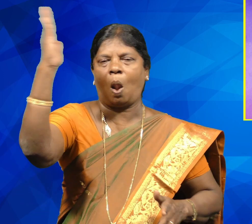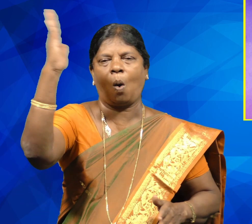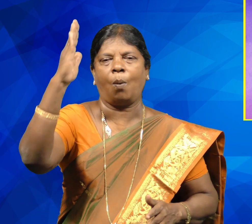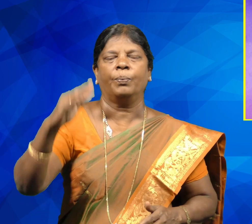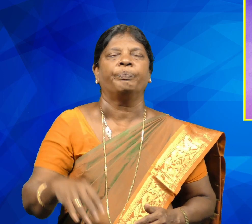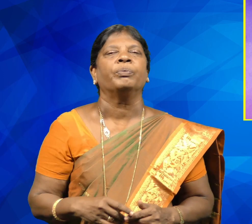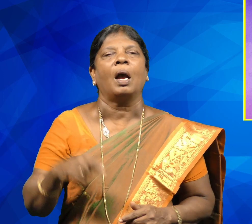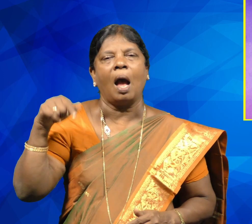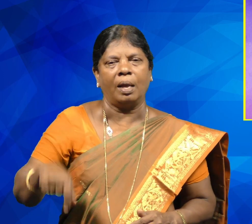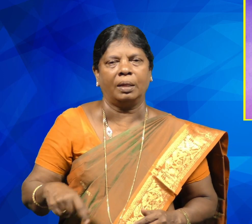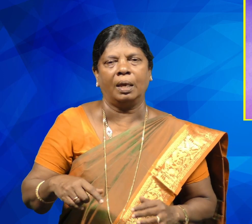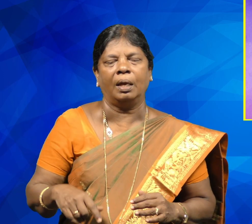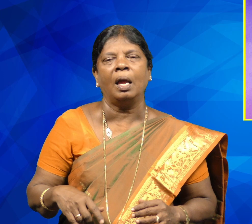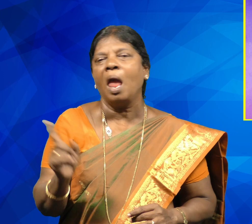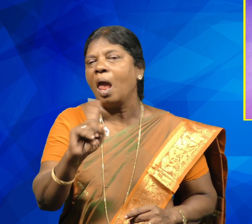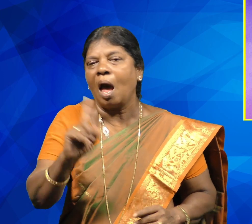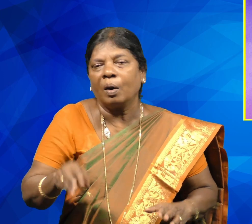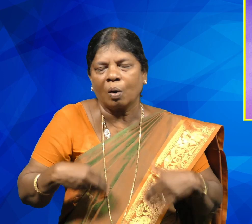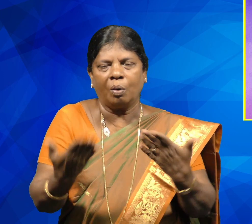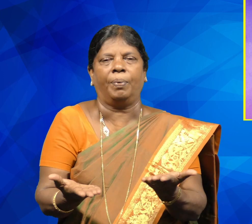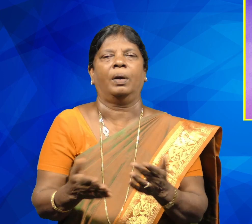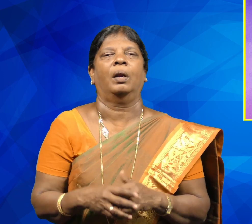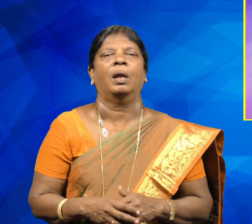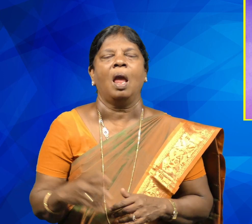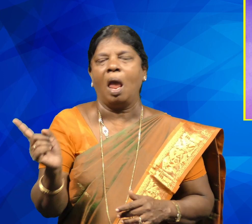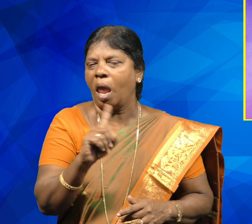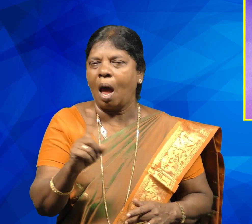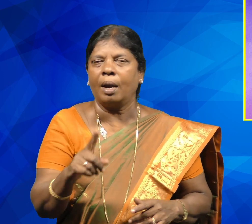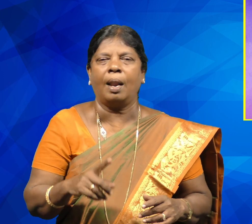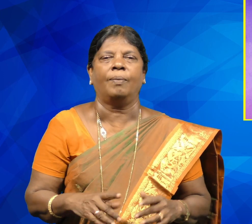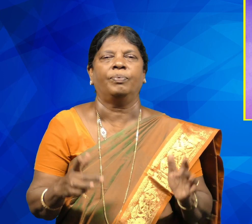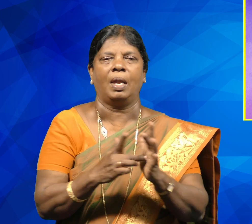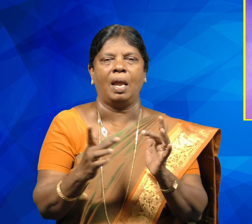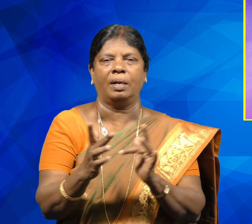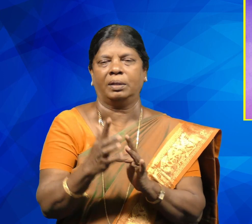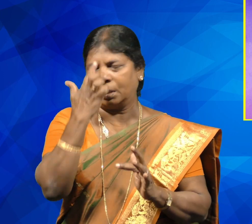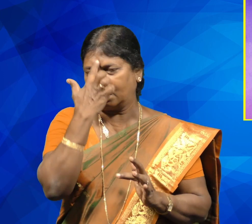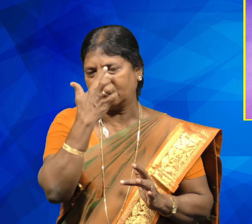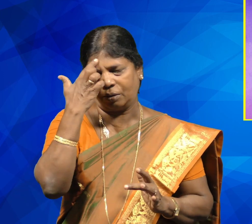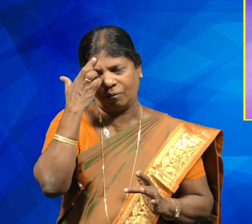என்பது பரலோகம். அந்த நித்தியமான வீடு யாருக்கு கொடுக்கிறார்? யாரெல்லாம் இயேசு